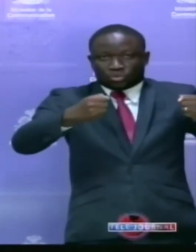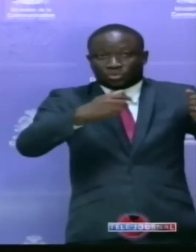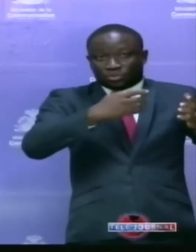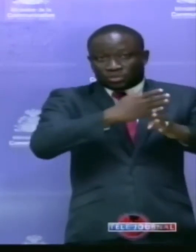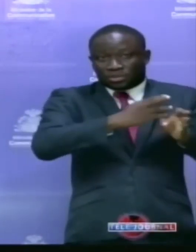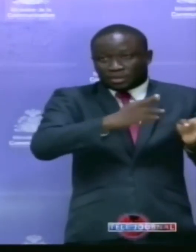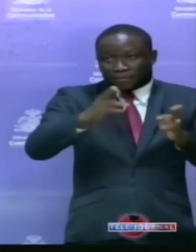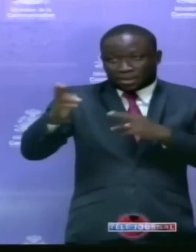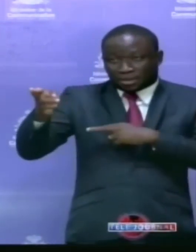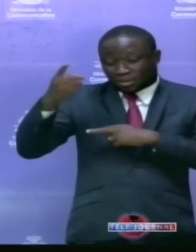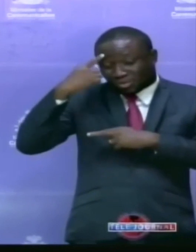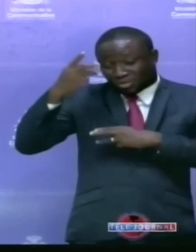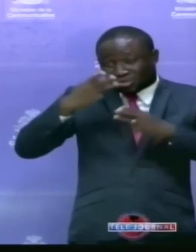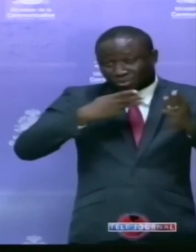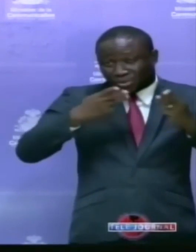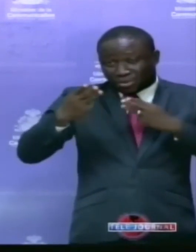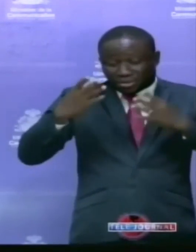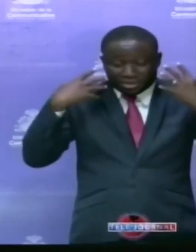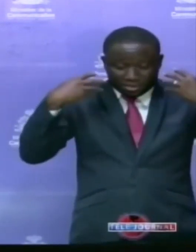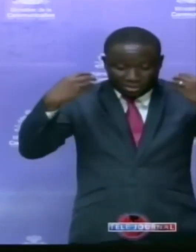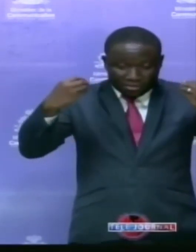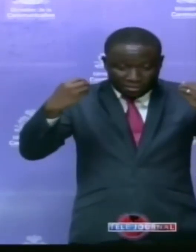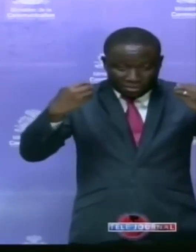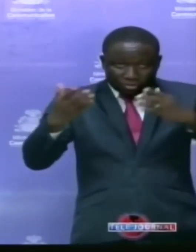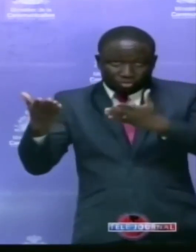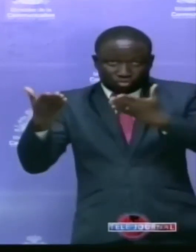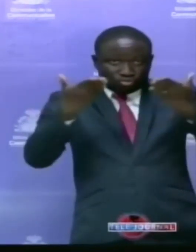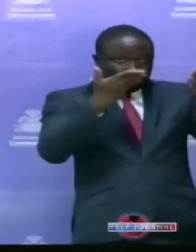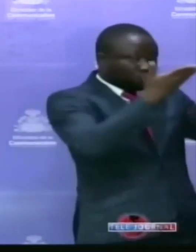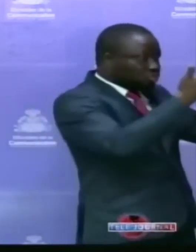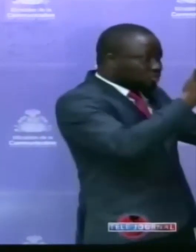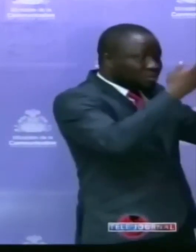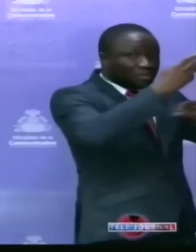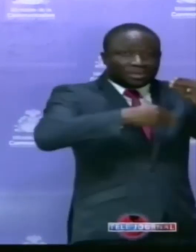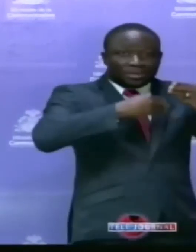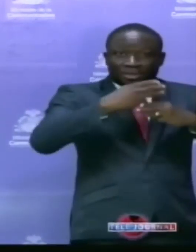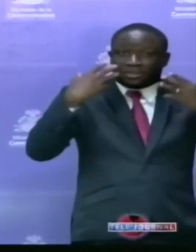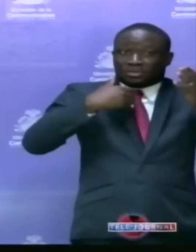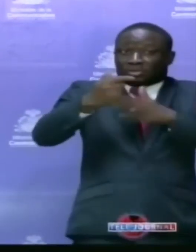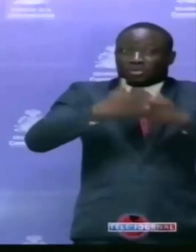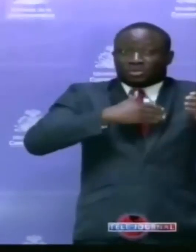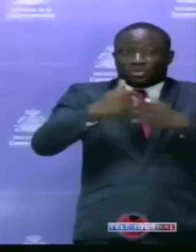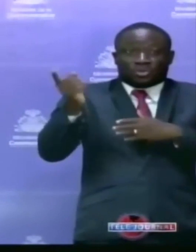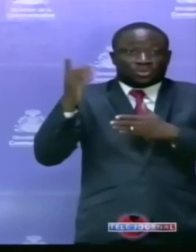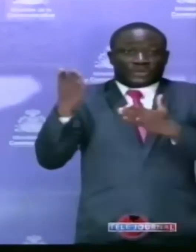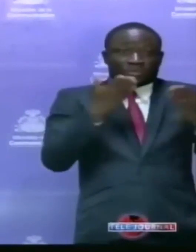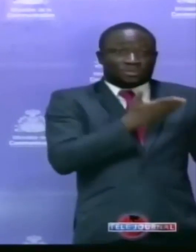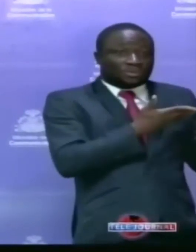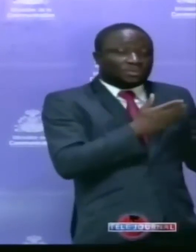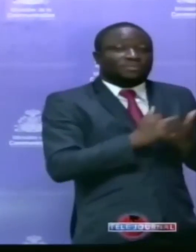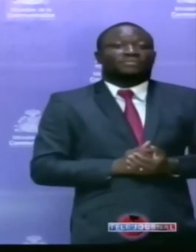disponible pour le ministère de la santé, transporter matériel de santé, quel que soit à côté de le transporter